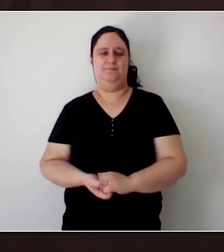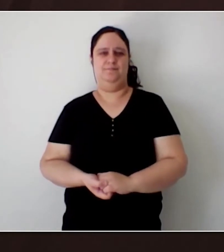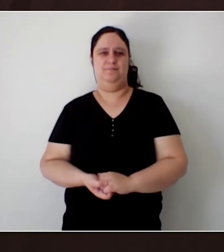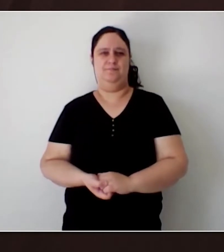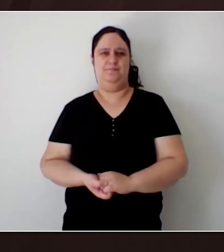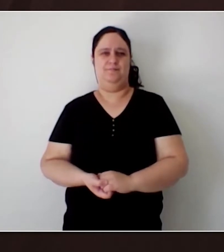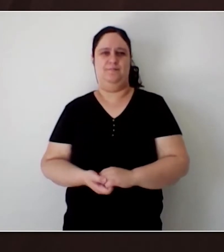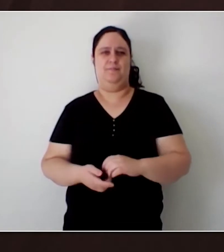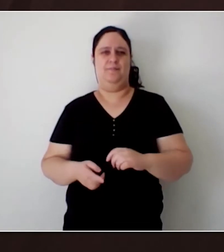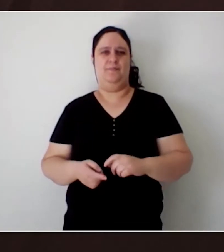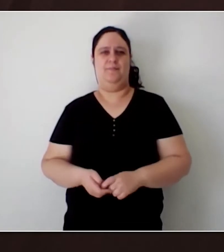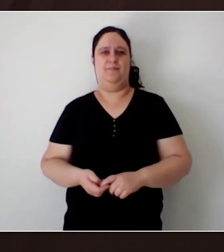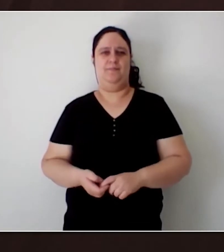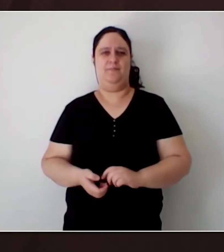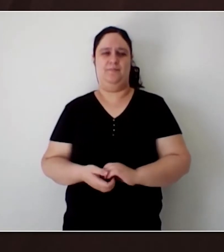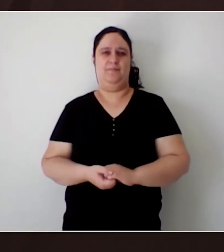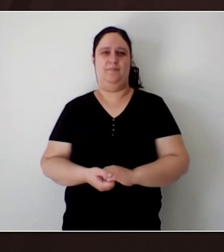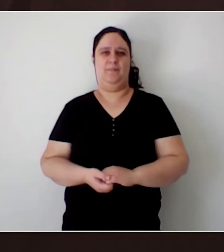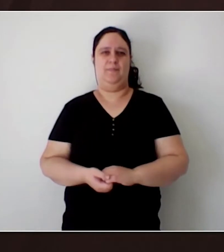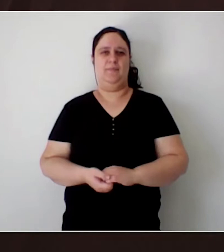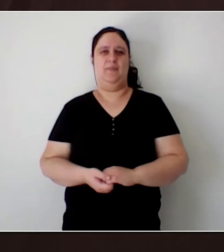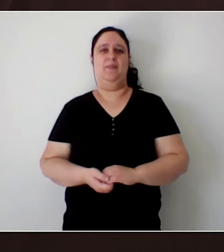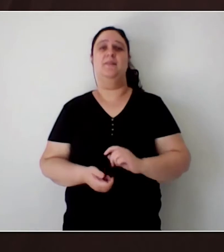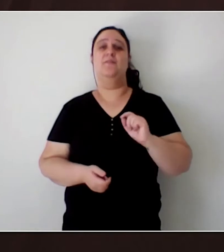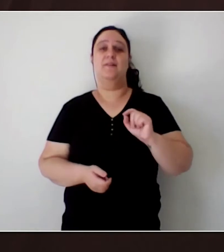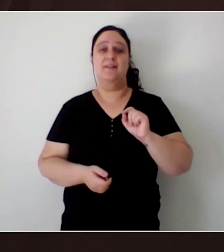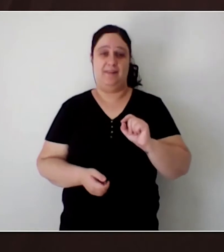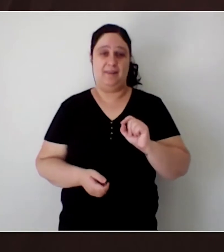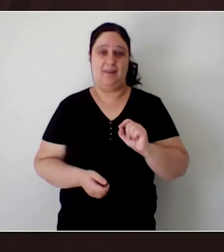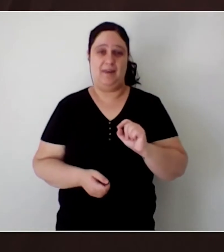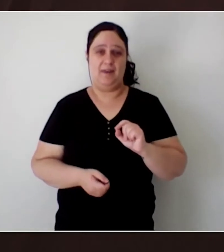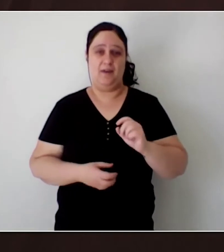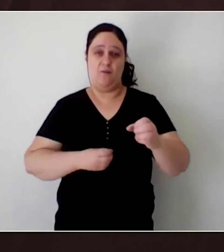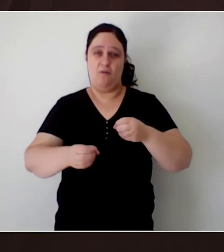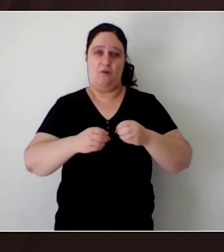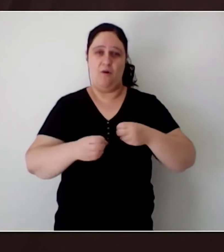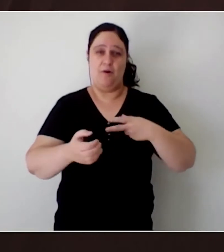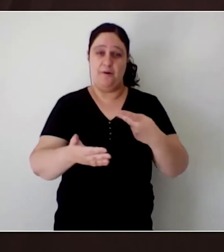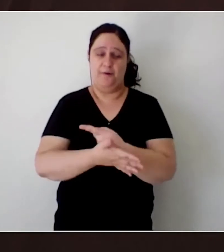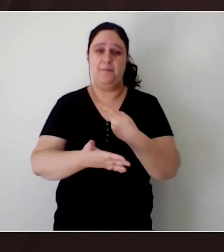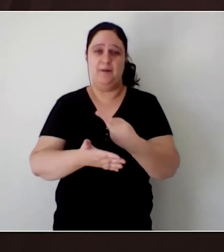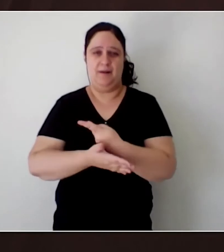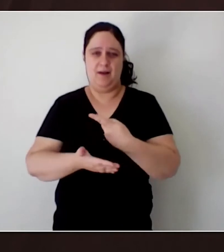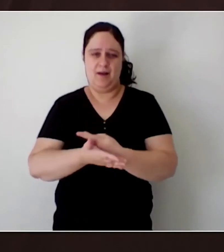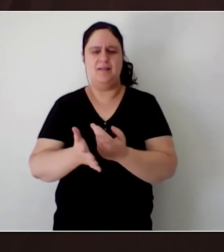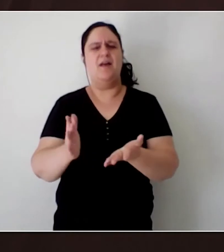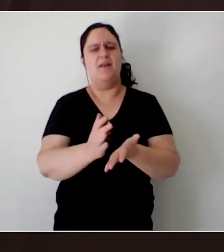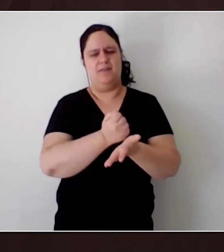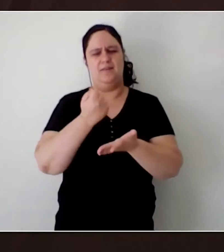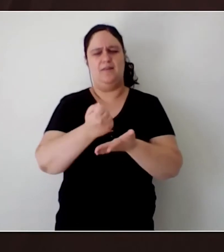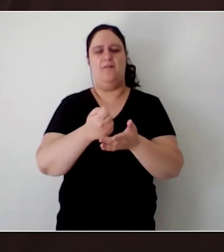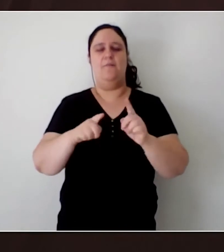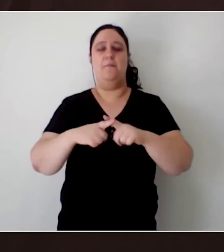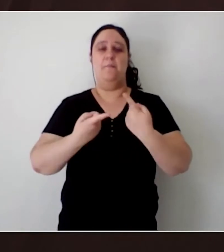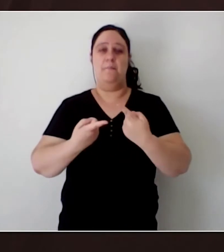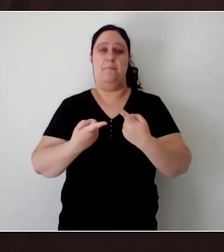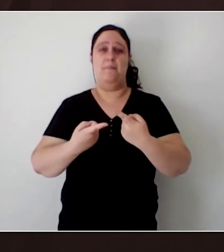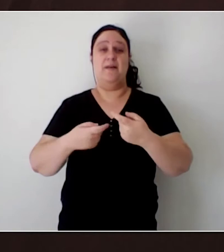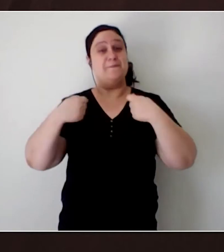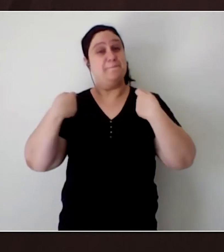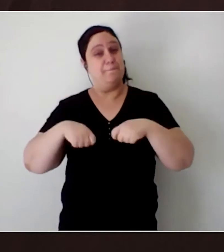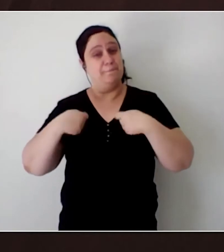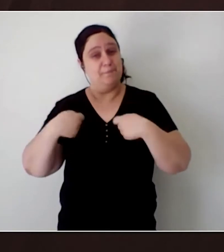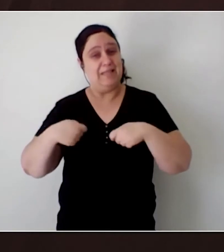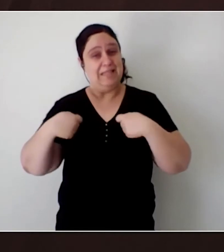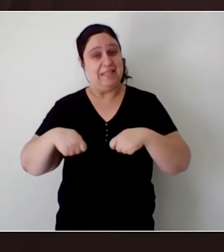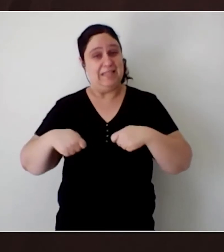do fogo. Aquele fogo da segunda morte vai lhe causar dano durante 1000 anos para amadurecimento dele. Mas